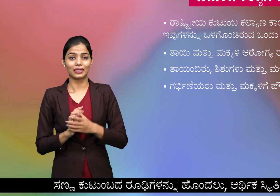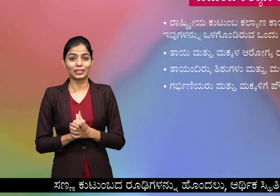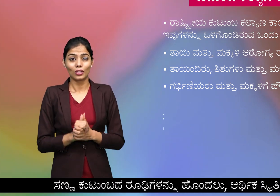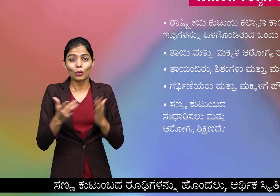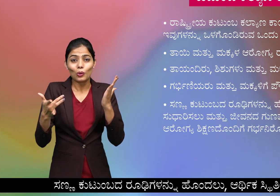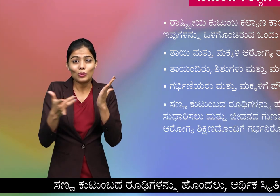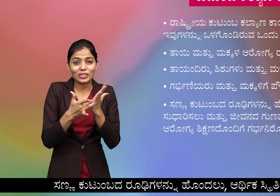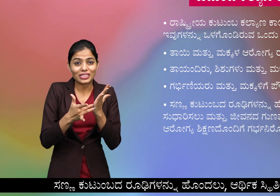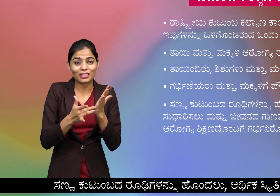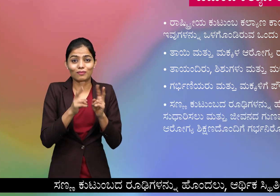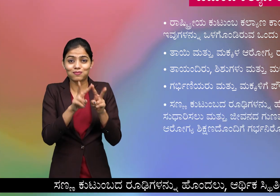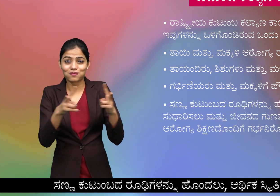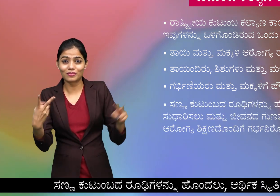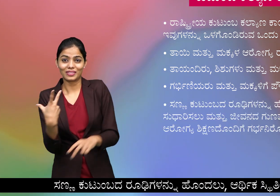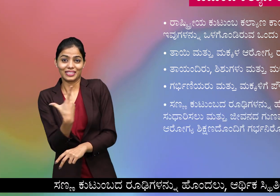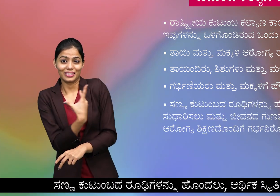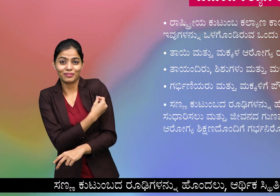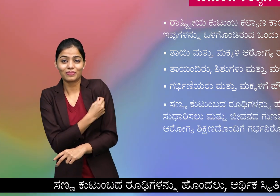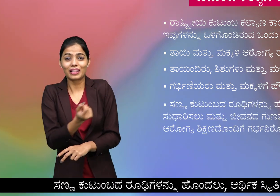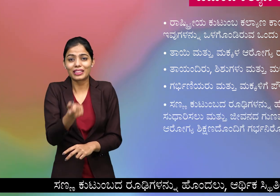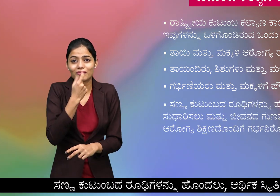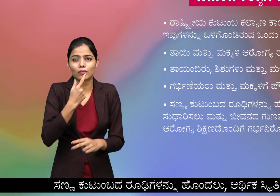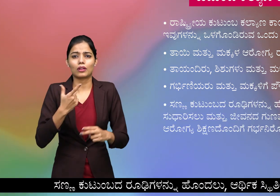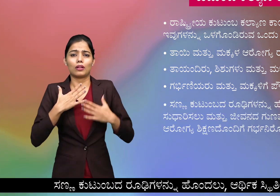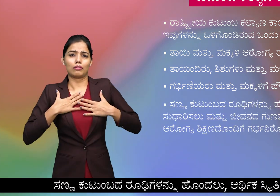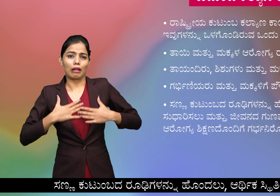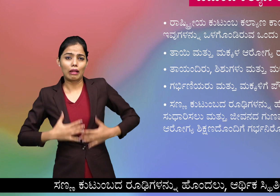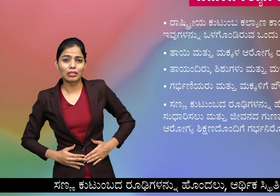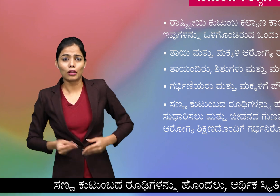ಸಣ್ಣ ಕುಟುಂಬದ ರೂಢಿಗಳನ್ನ ಹೊಂದಲು, ಆರ್ಥಿಕ ಸ್ಥಿತಿಯನ್ನ ಸುಧಾರಿಸಲು